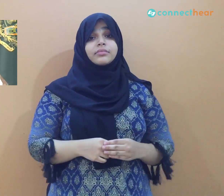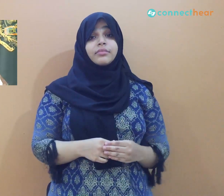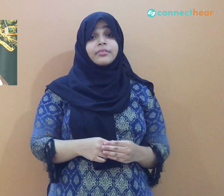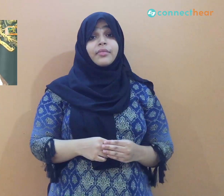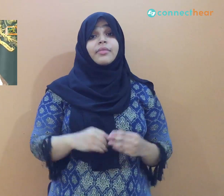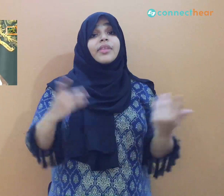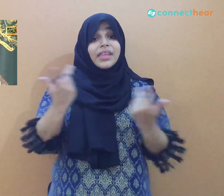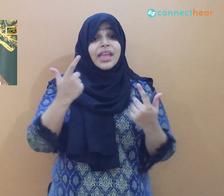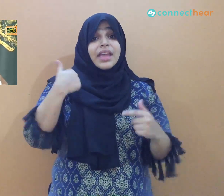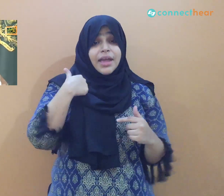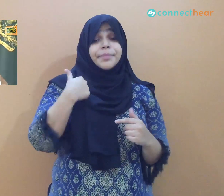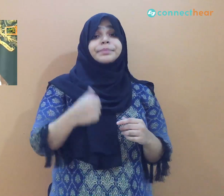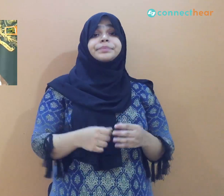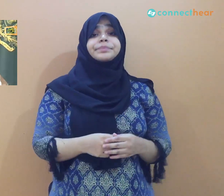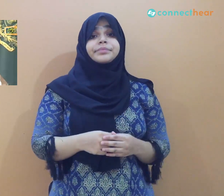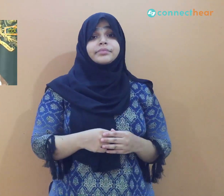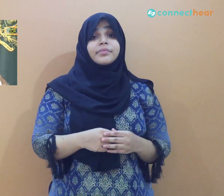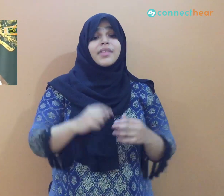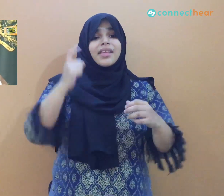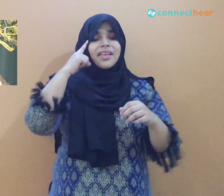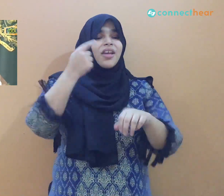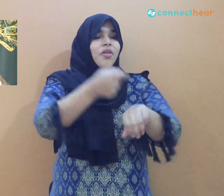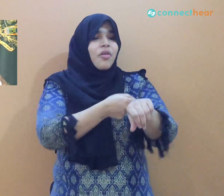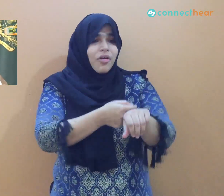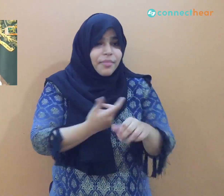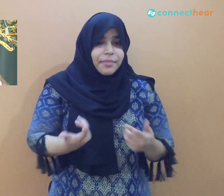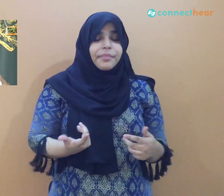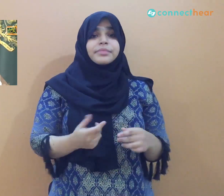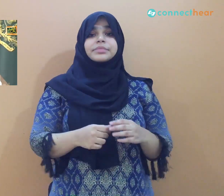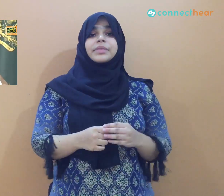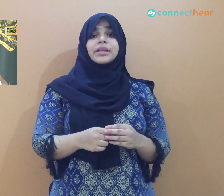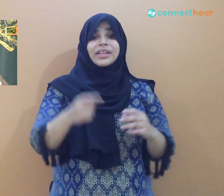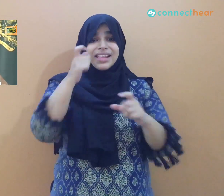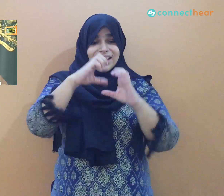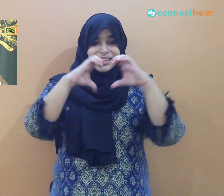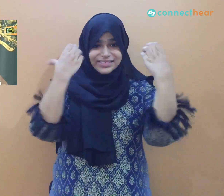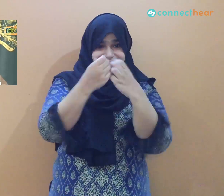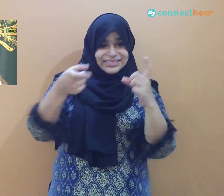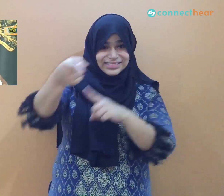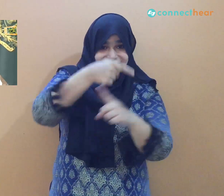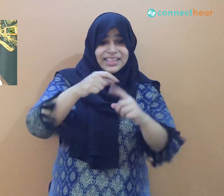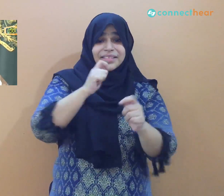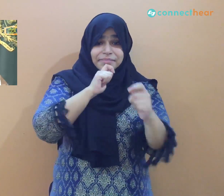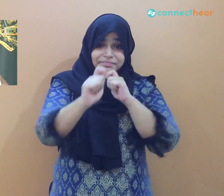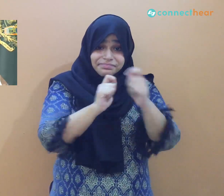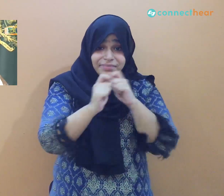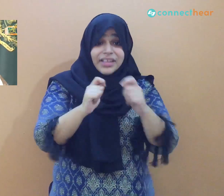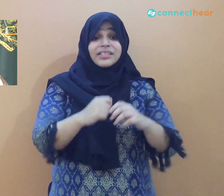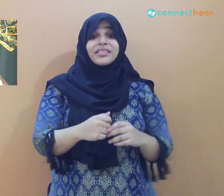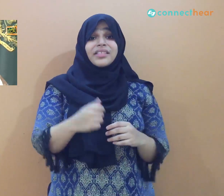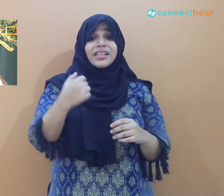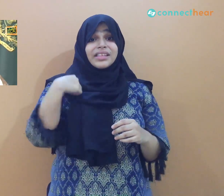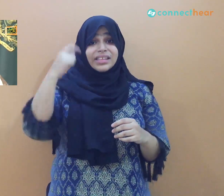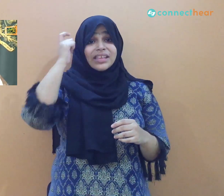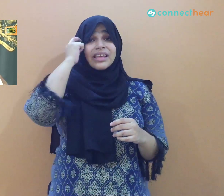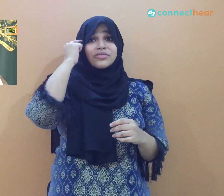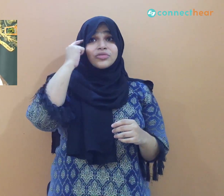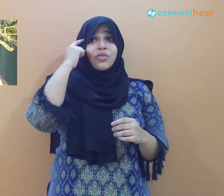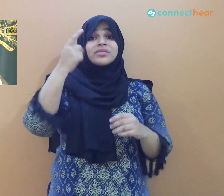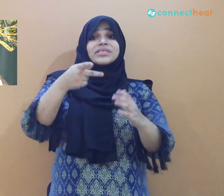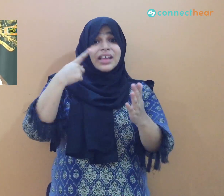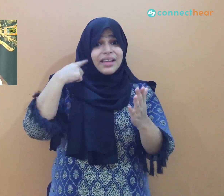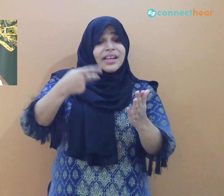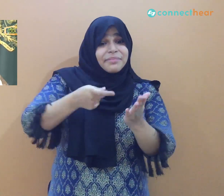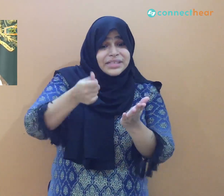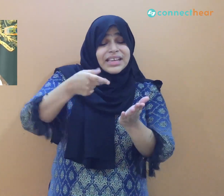کیا میں اب اپنی میڈیکل کمیونٹی سے بات کر رہا ہوں کہ کیا ہم یہ افورڈ کر سکتے ہیں